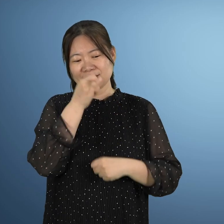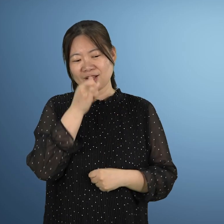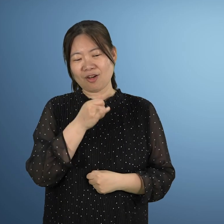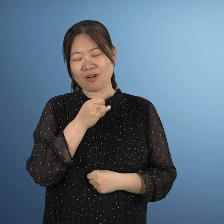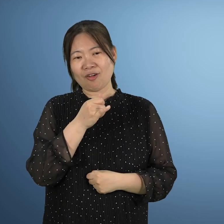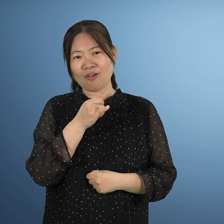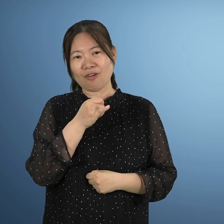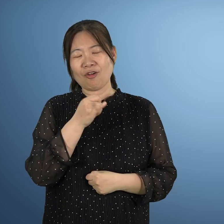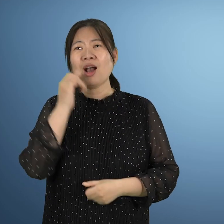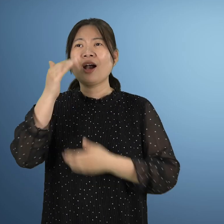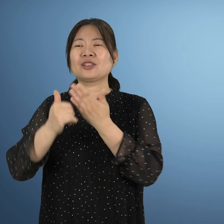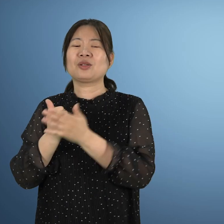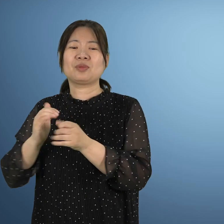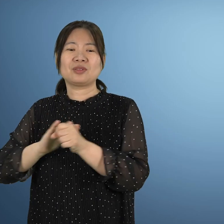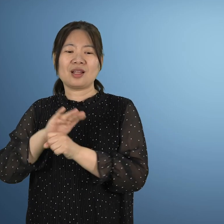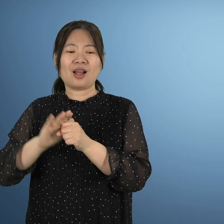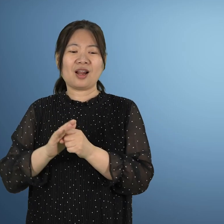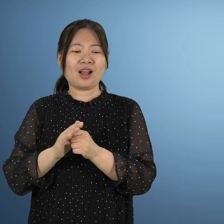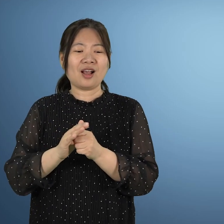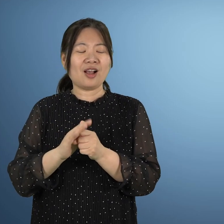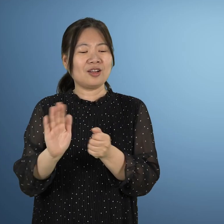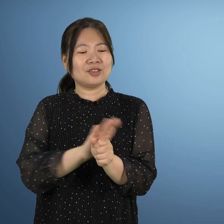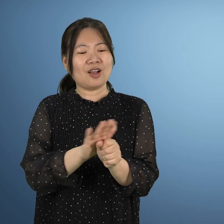어떻게 하나님의 사랑이 흘러가겠어요?